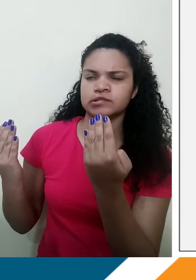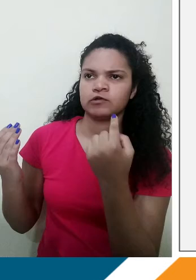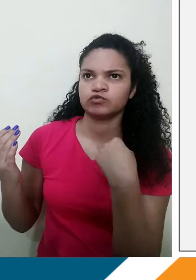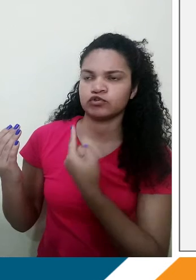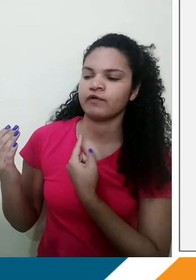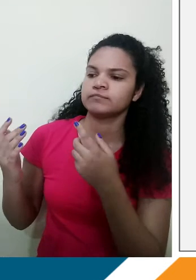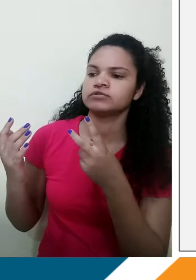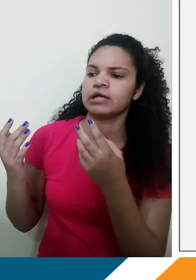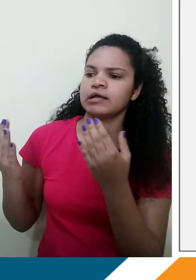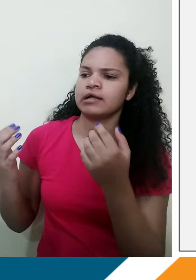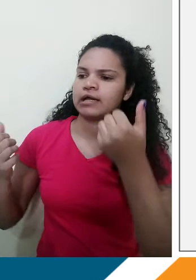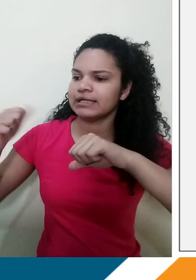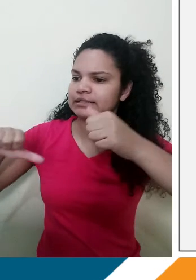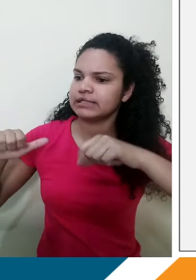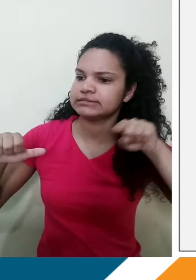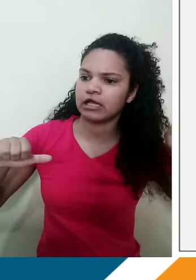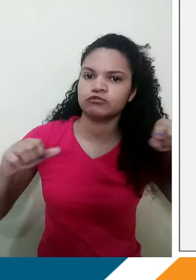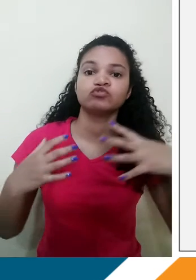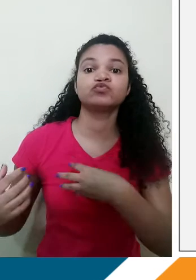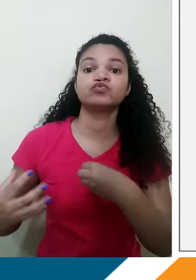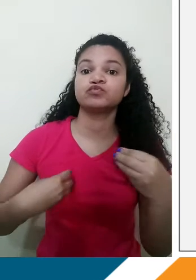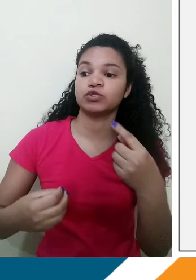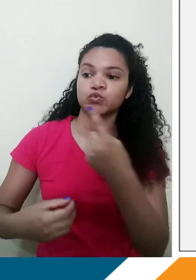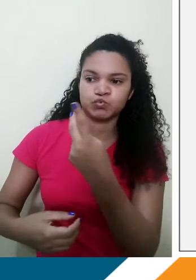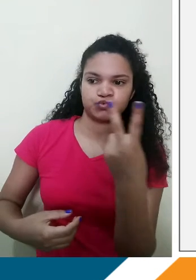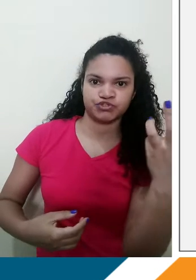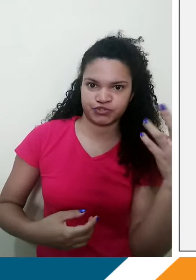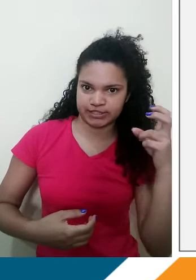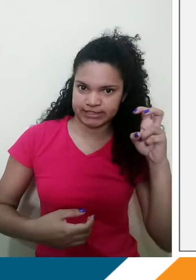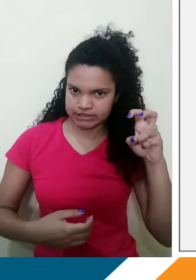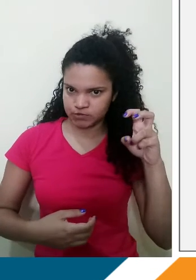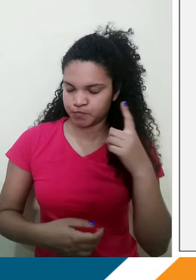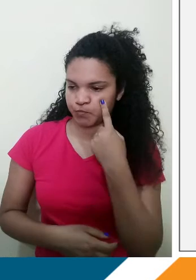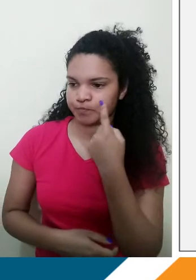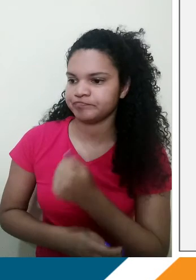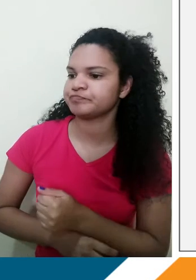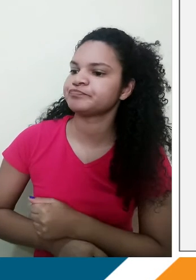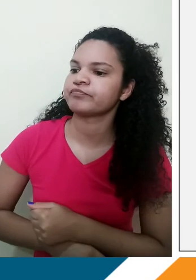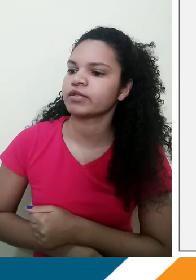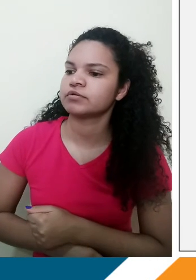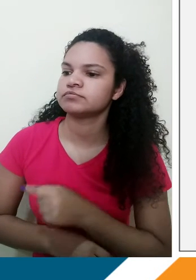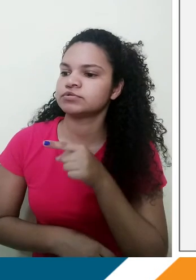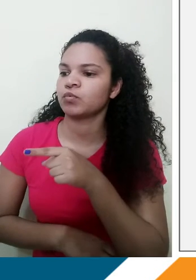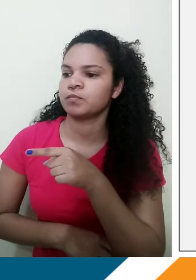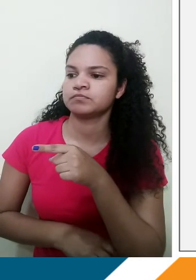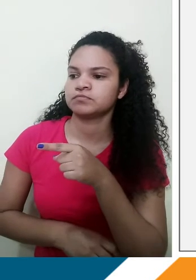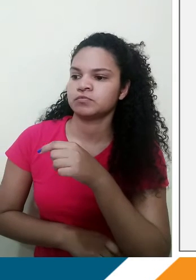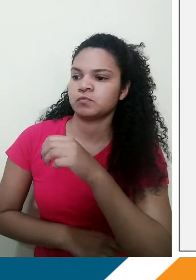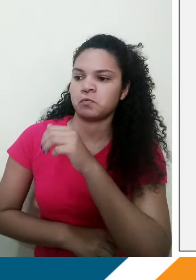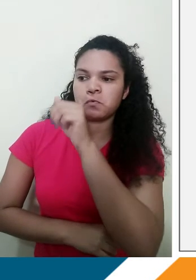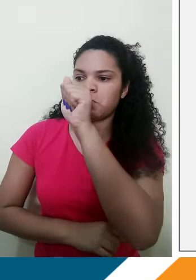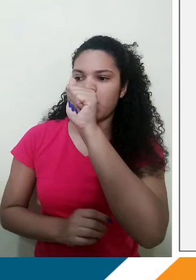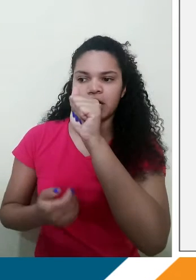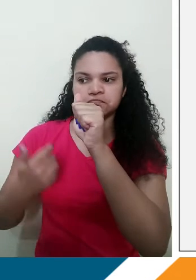3, 4 e 5. Então nós temos aqui um alelo A, que não aparece nem nos pais e em nenhum dos filhotes. O alelo B do